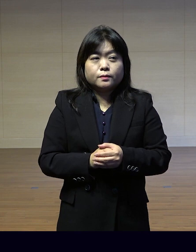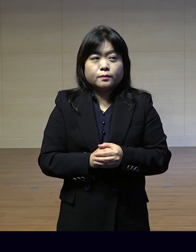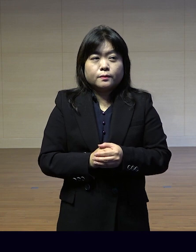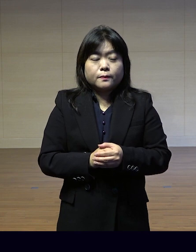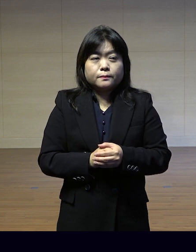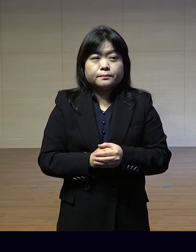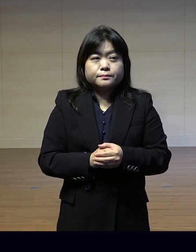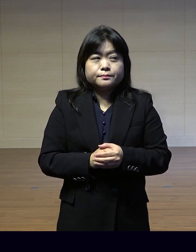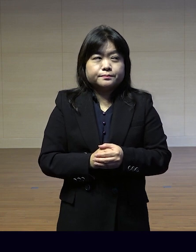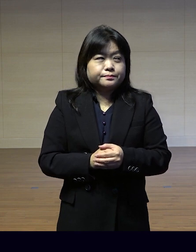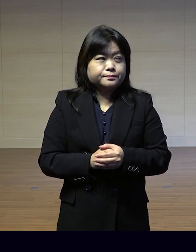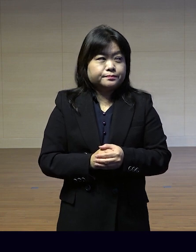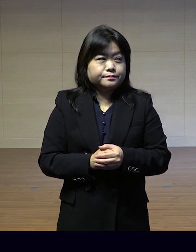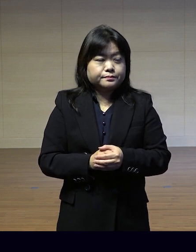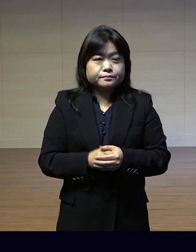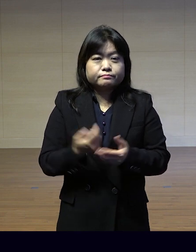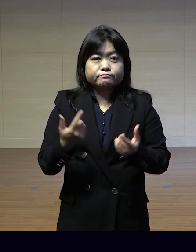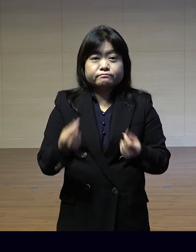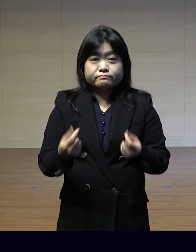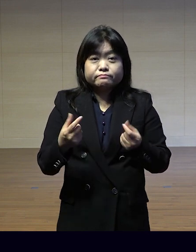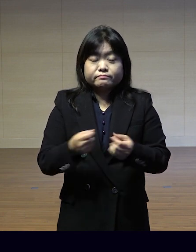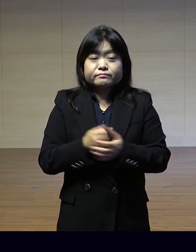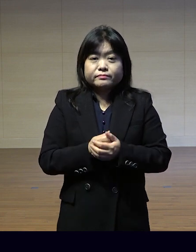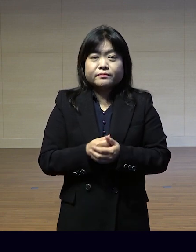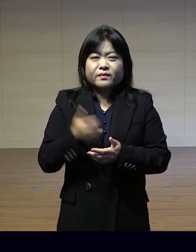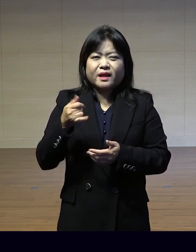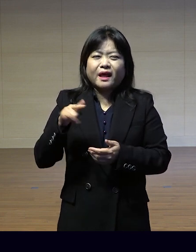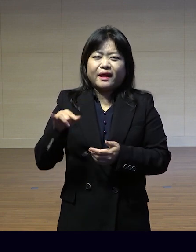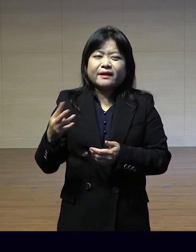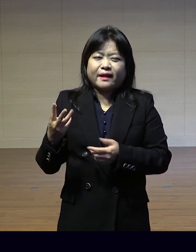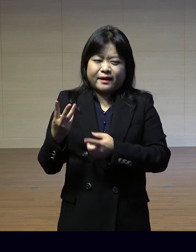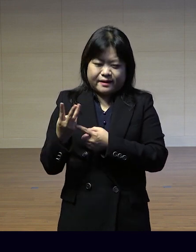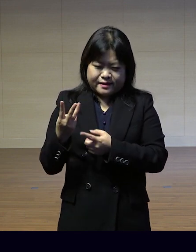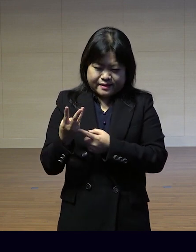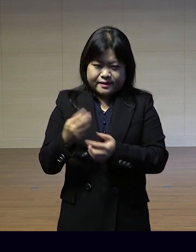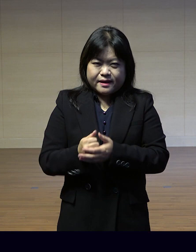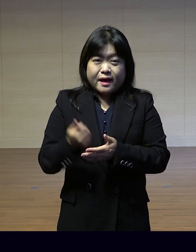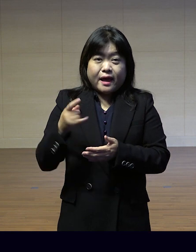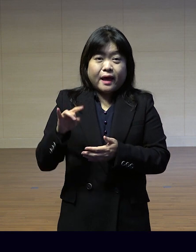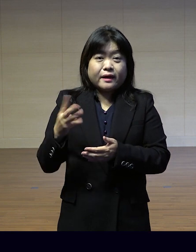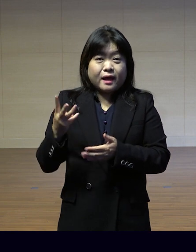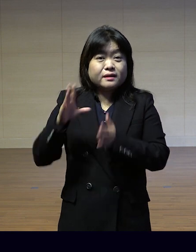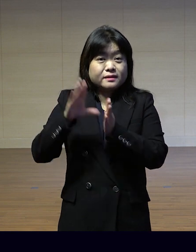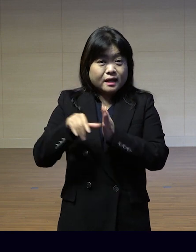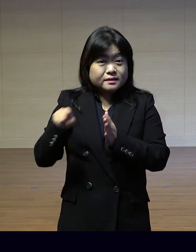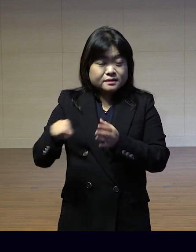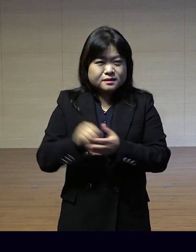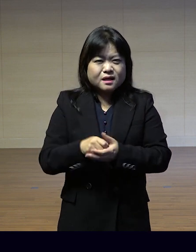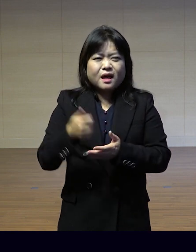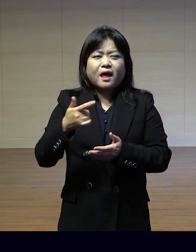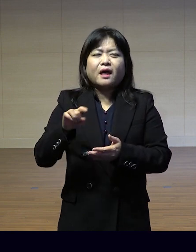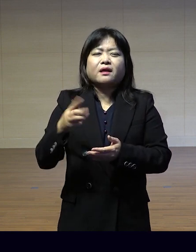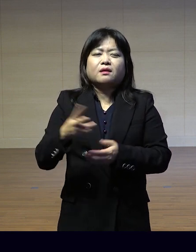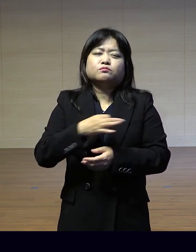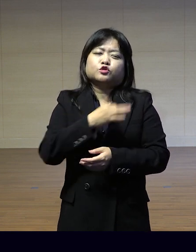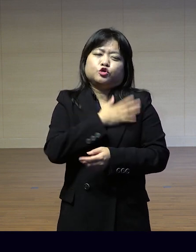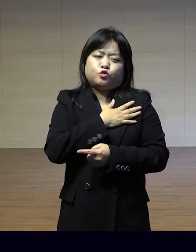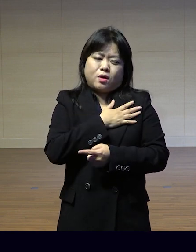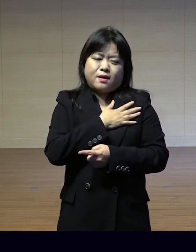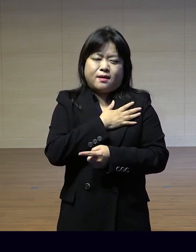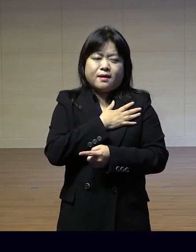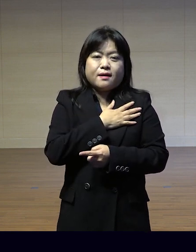예, 뭐 그렇습니다. 헤겔 당대만 하더라도 헤겔 뭐 부르주아죠.